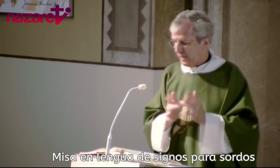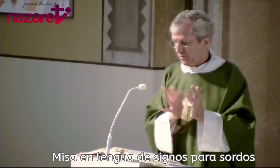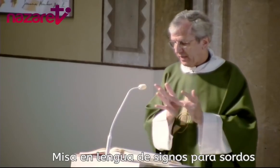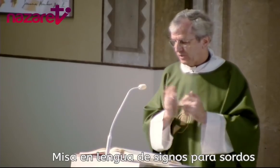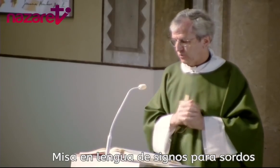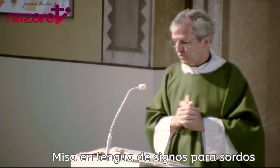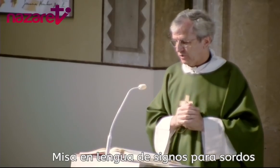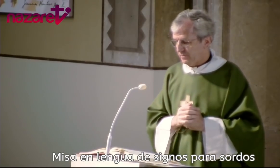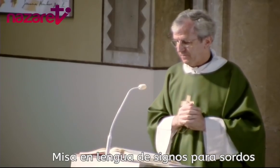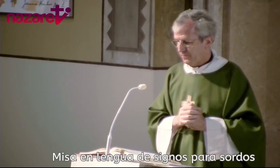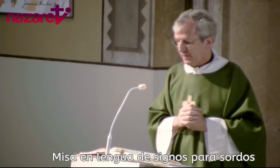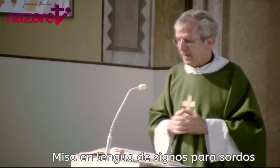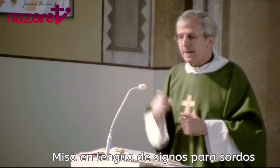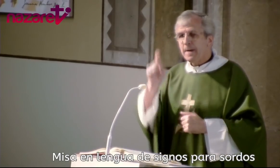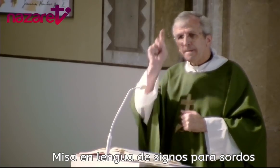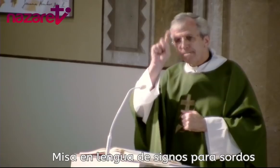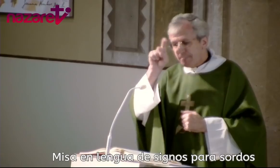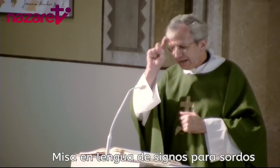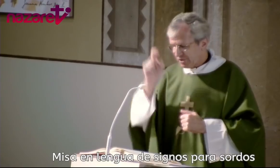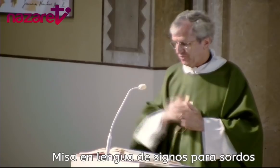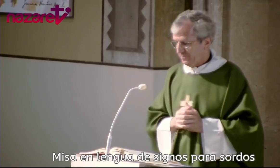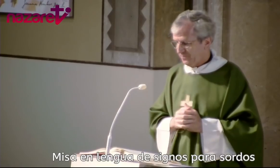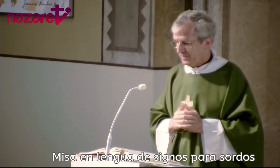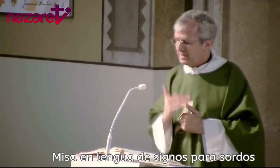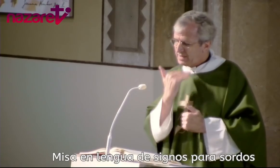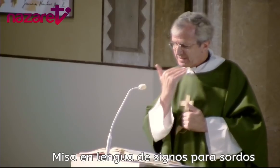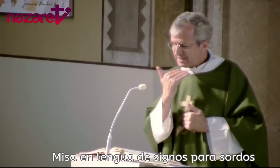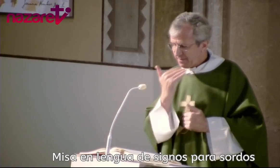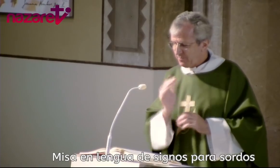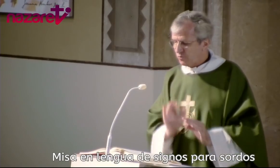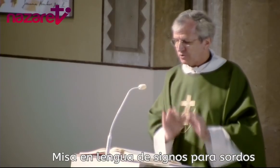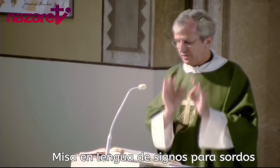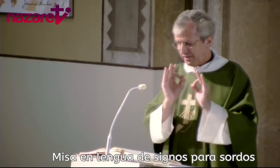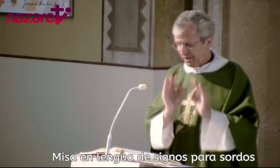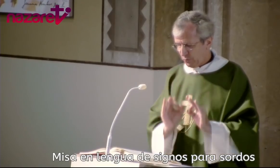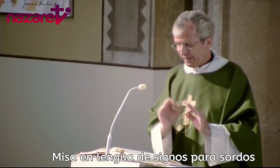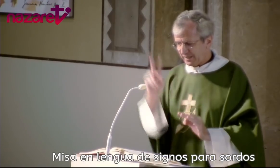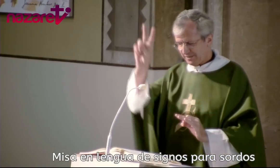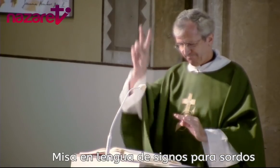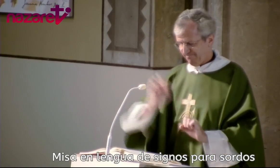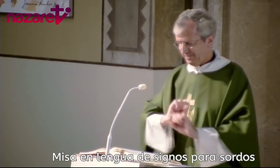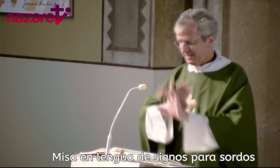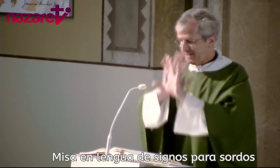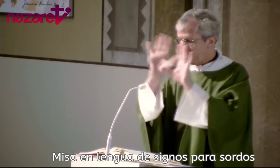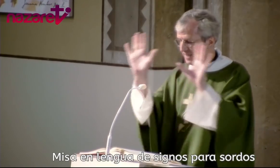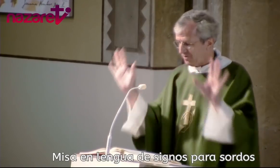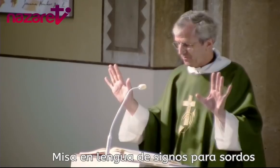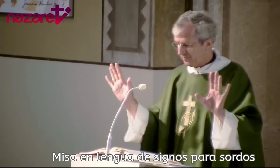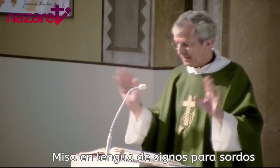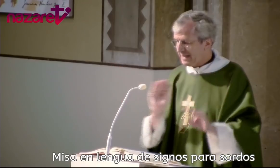a Jesús: Maestro, sabemos que tú eres sincero